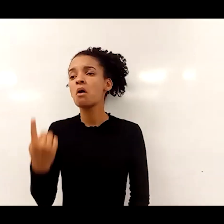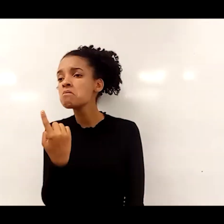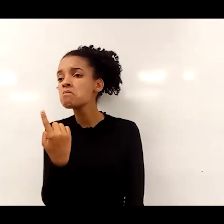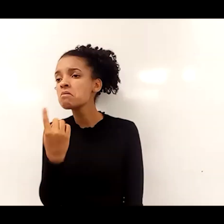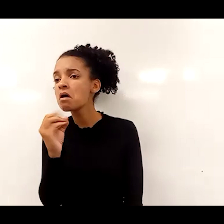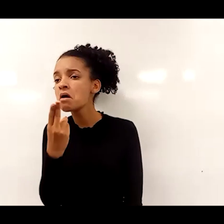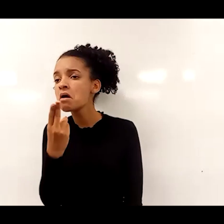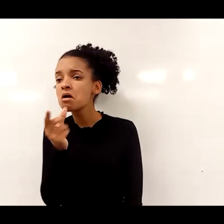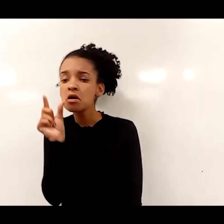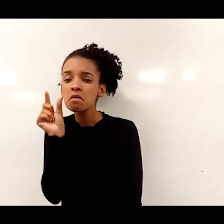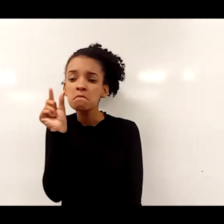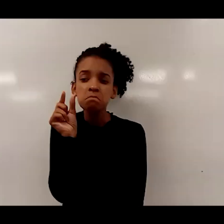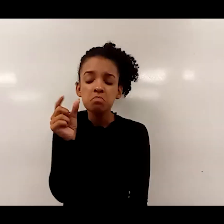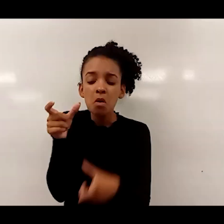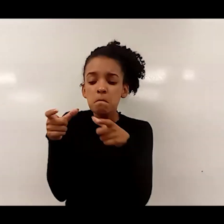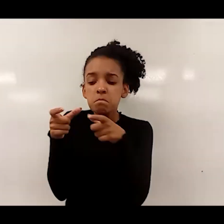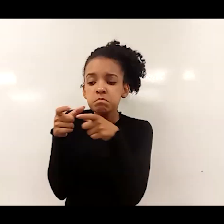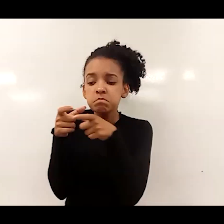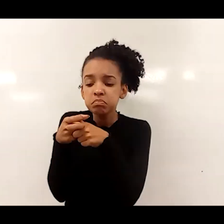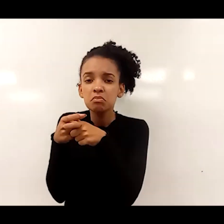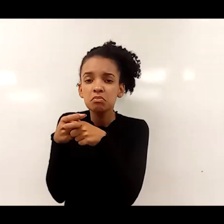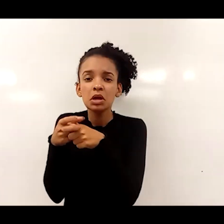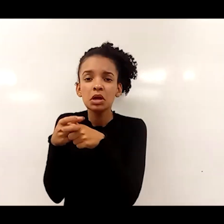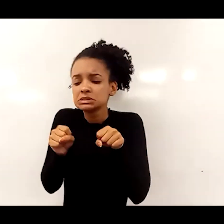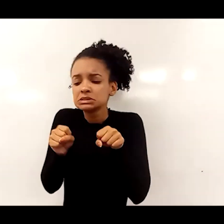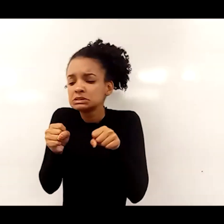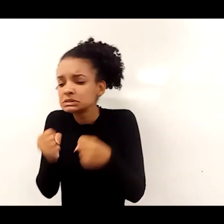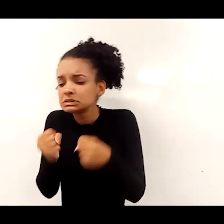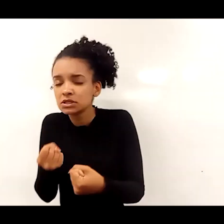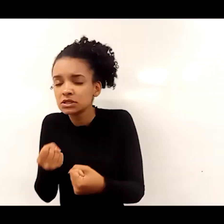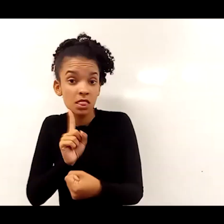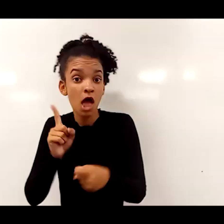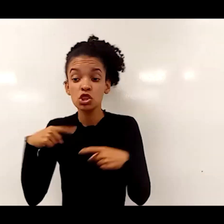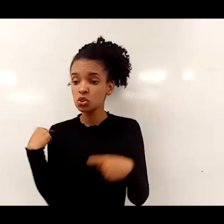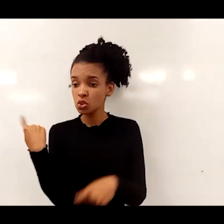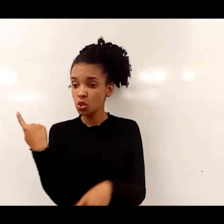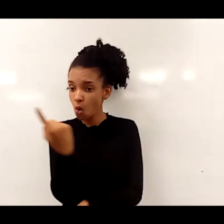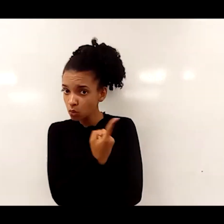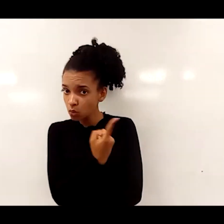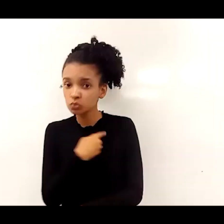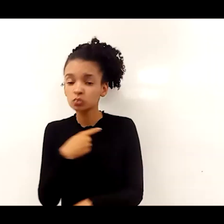camisa. Vamos suar a camisa todos nós. E vamos ser